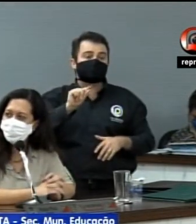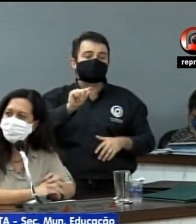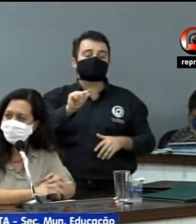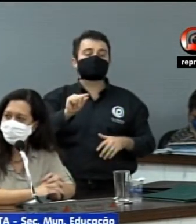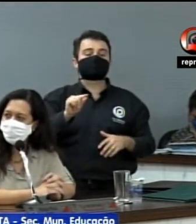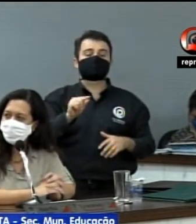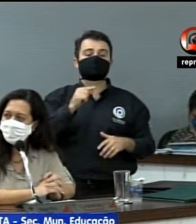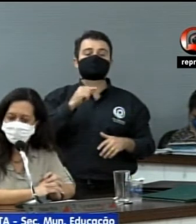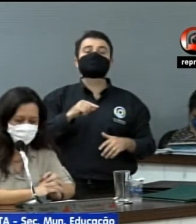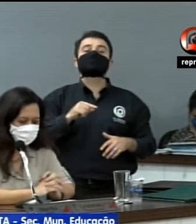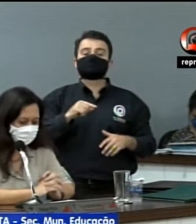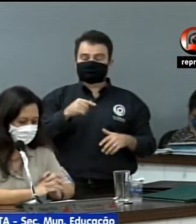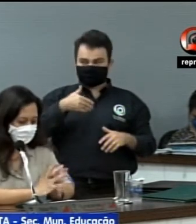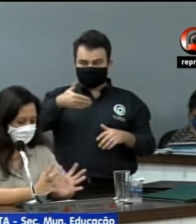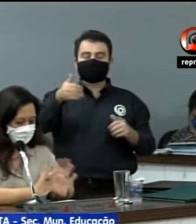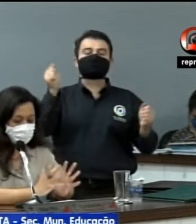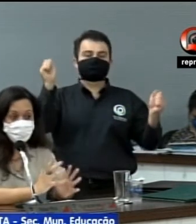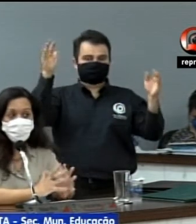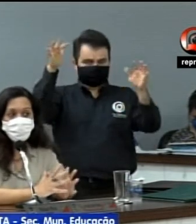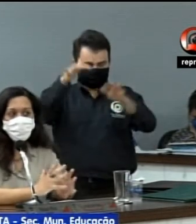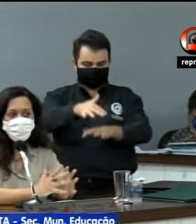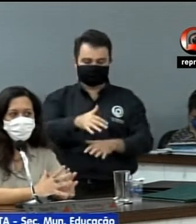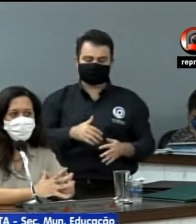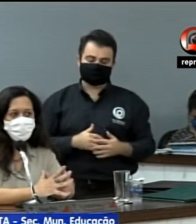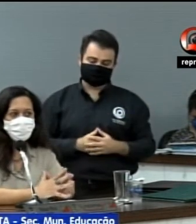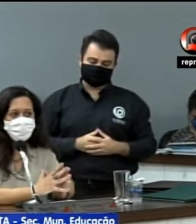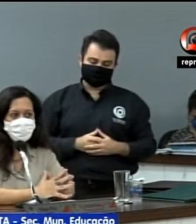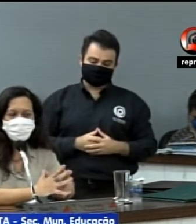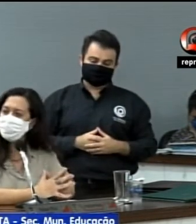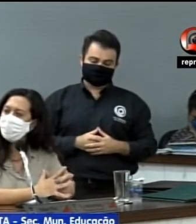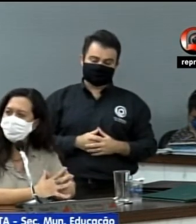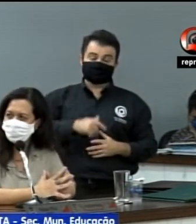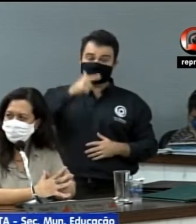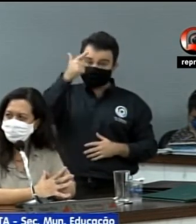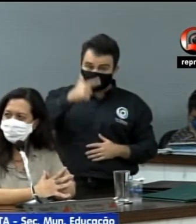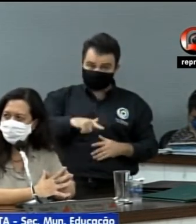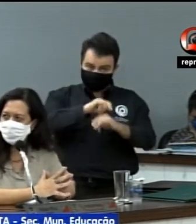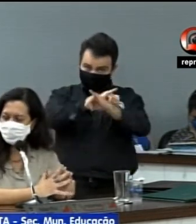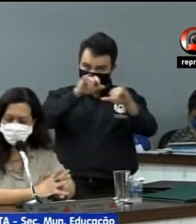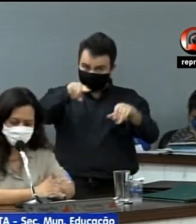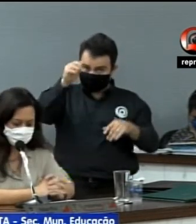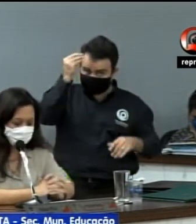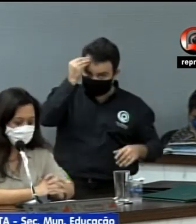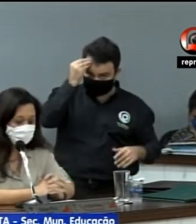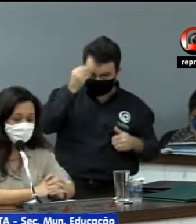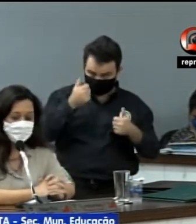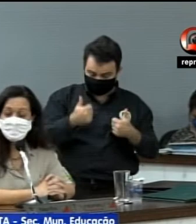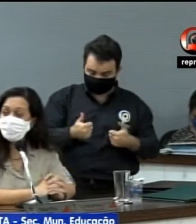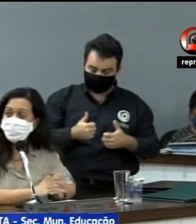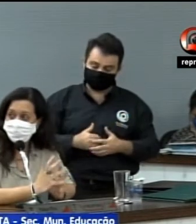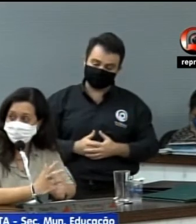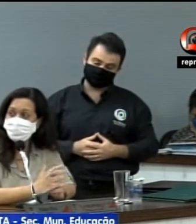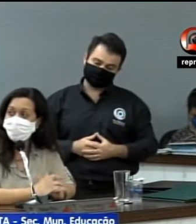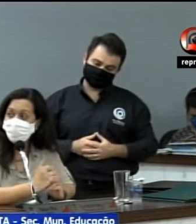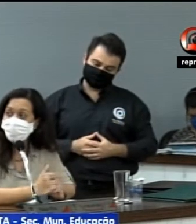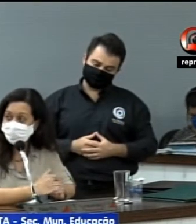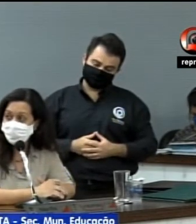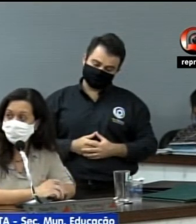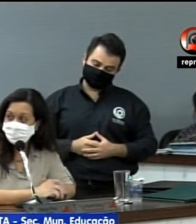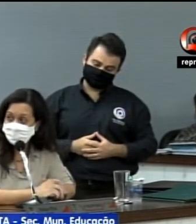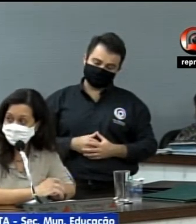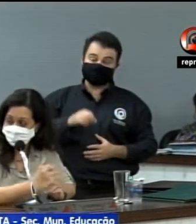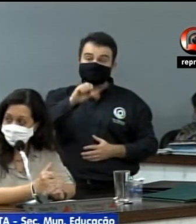de São Paulo. Então, eu acho que é muito importante ressaltar isso, vereador. Se a gente precisar